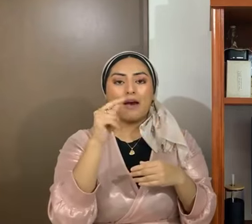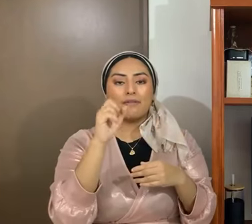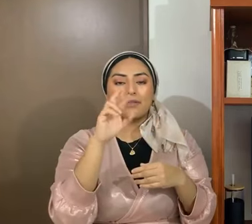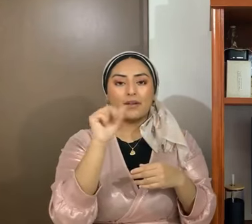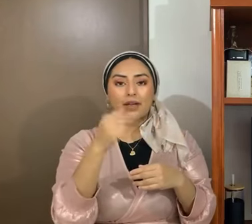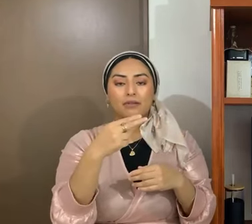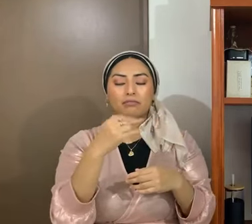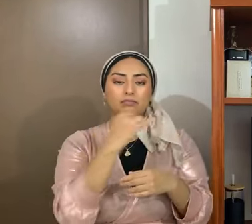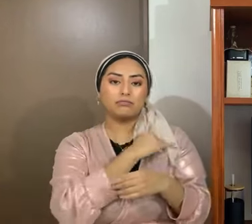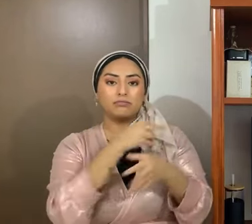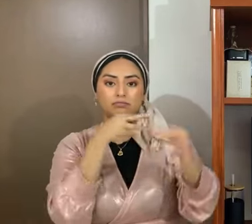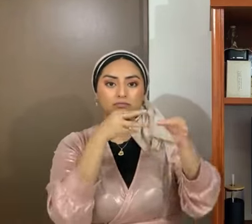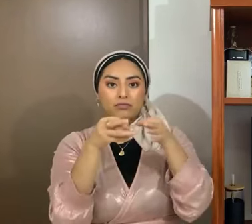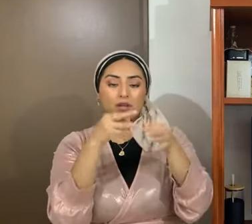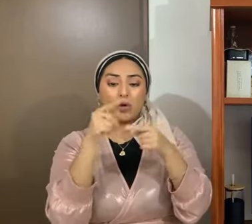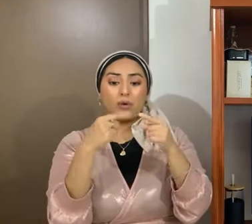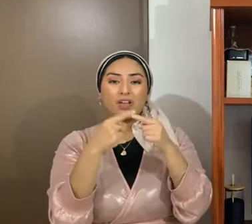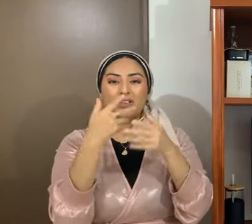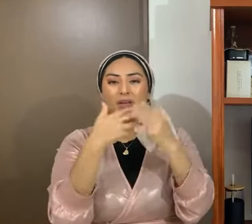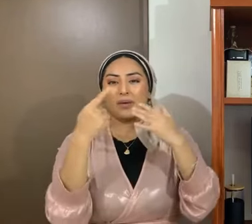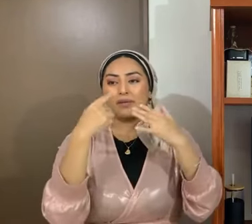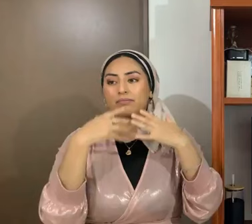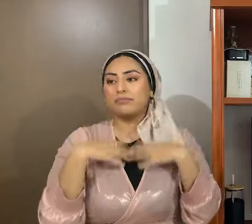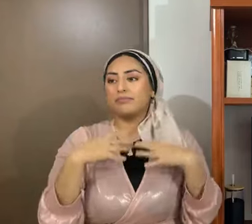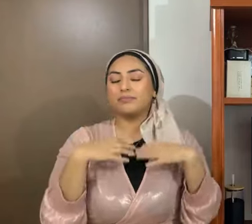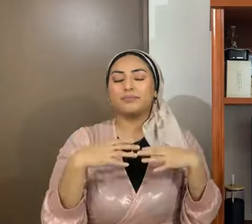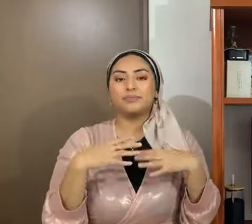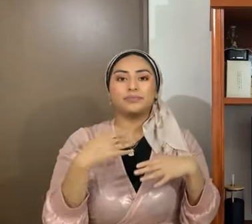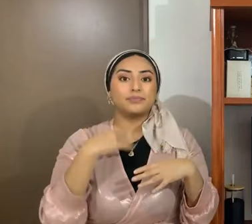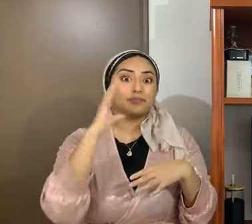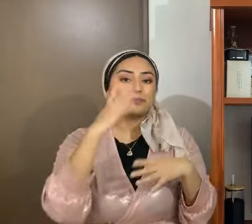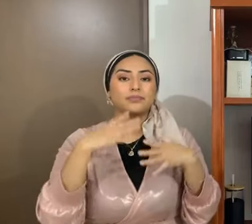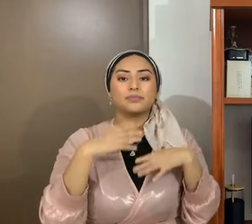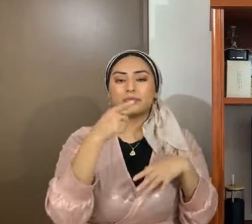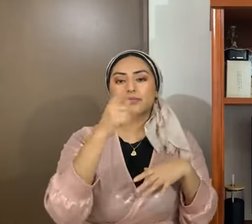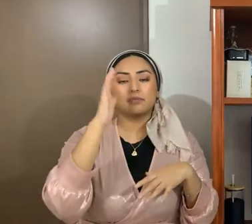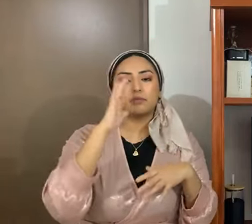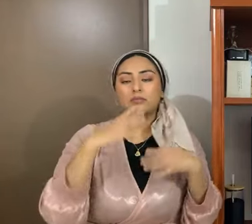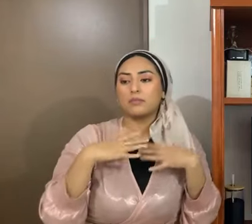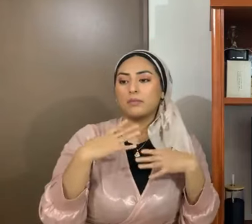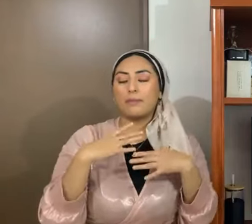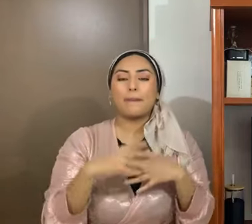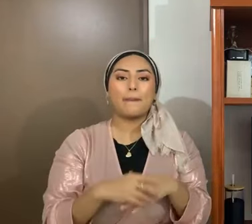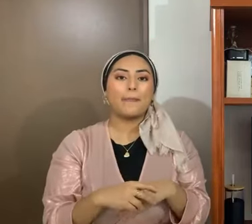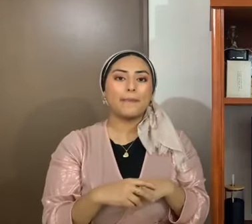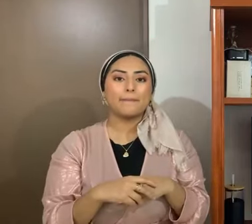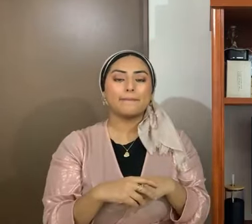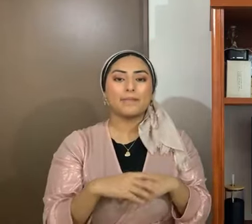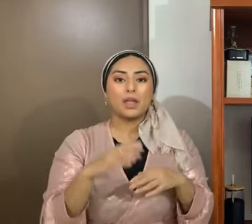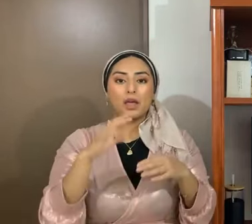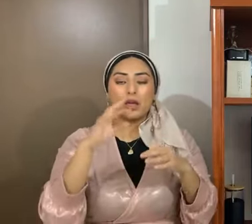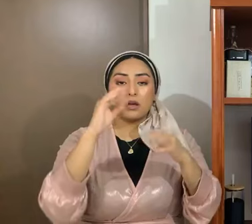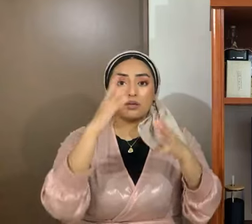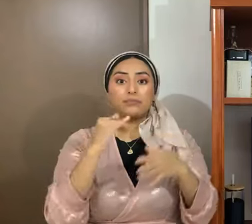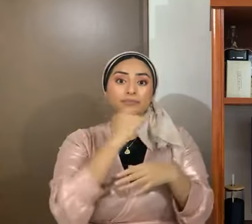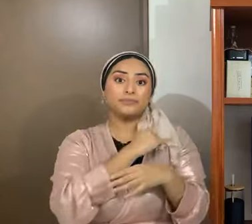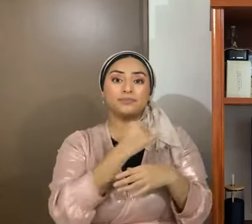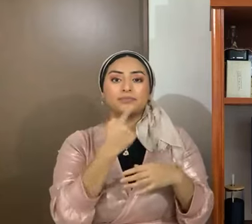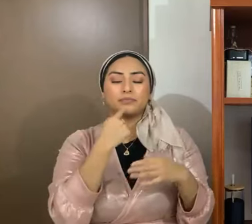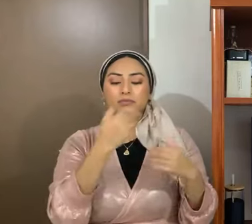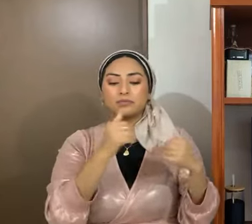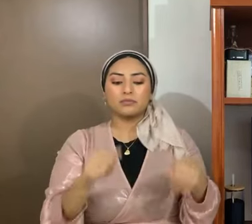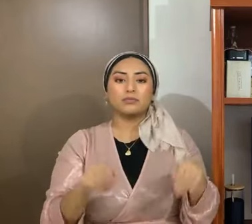ministrado por nuestro amado Naví. Cuando alguien se viste, por ejemplo, cuando yo me vestí, cuando ustedes, amados hermanos, se vistieron, nuestro amado Naví hace